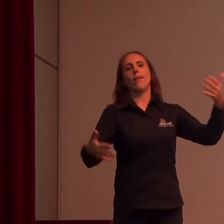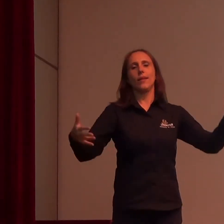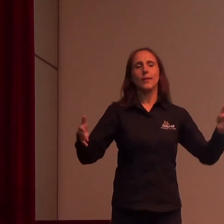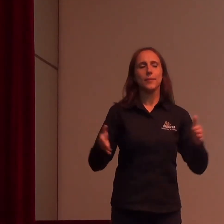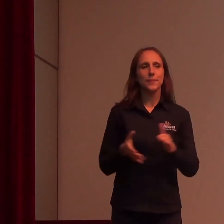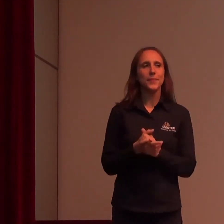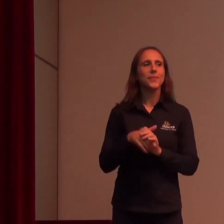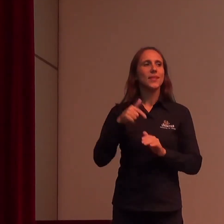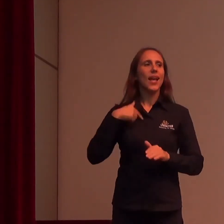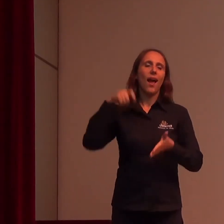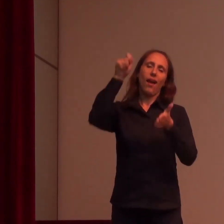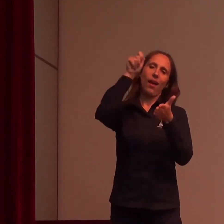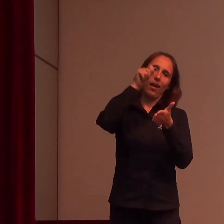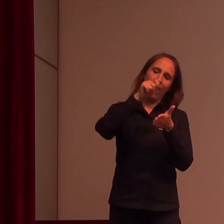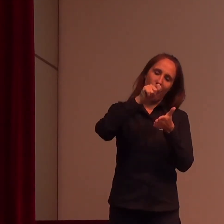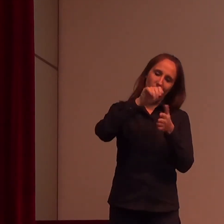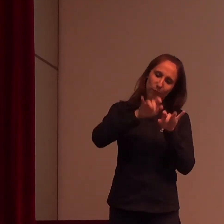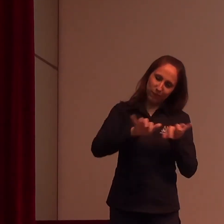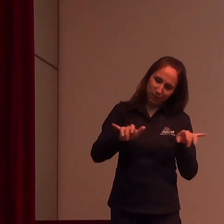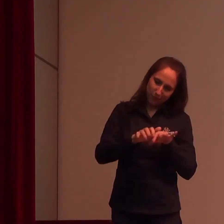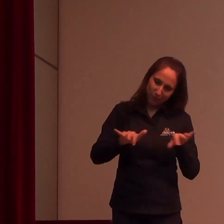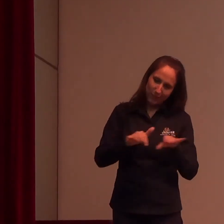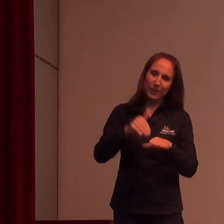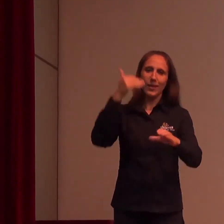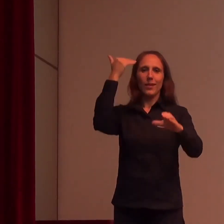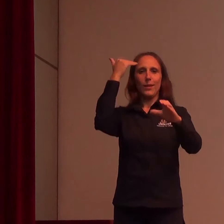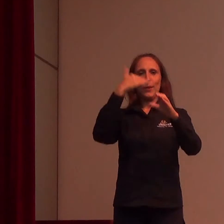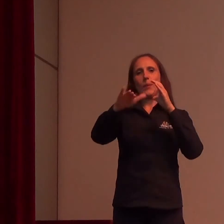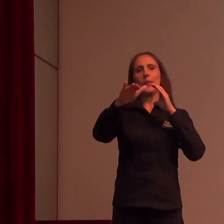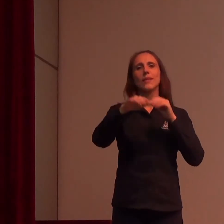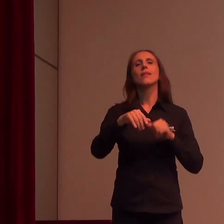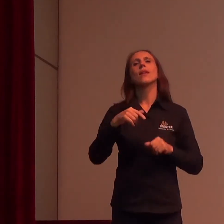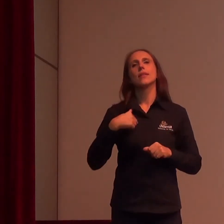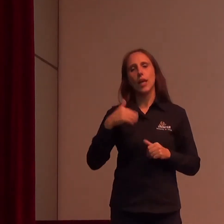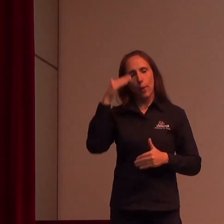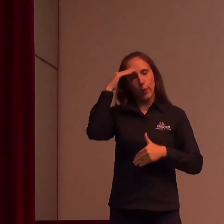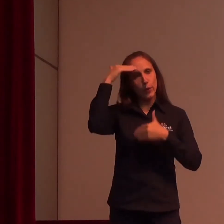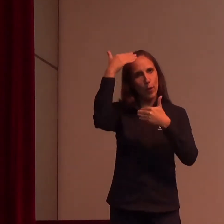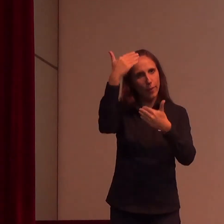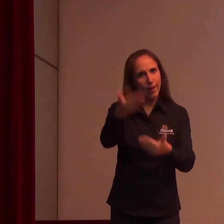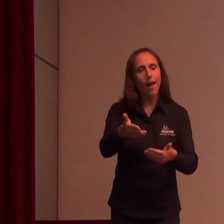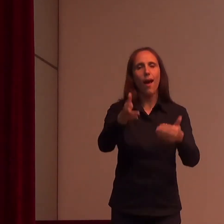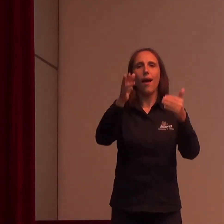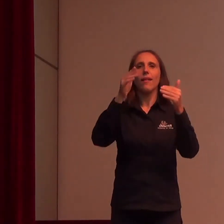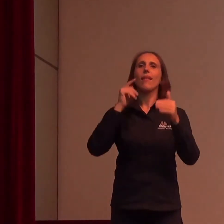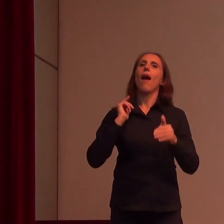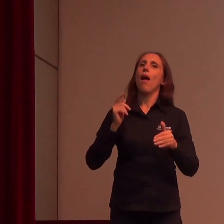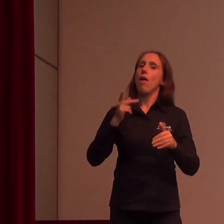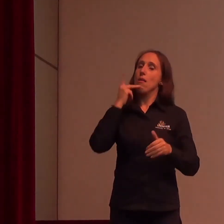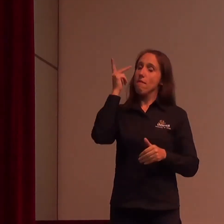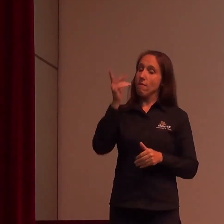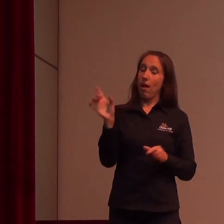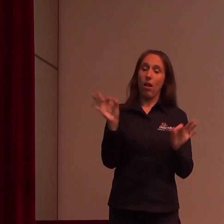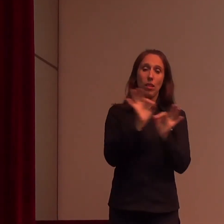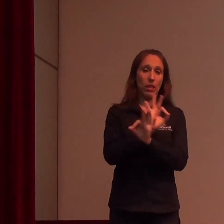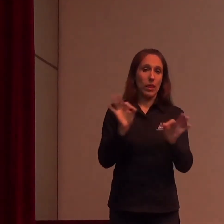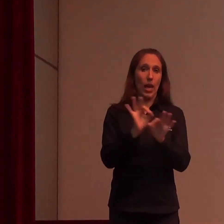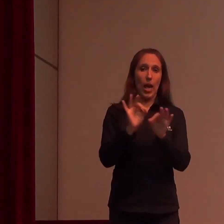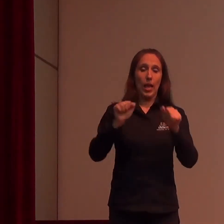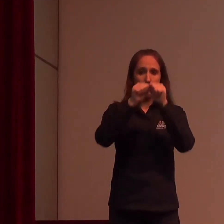Aí escrevi para ele, muito obrigado, né, prometo ao senhor que eu não vou distribuir para ninguém, a não ser a minha leitura,